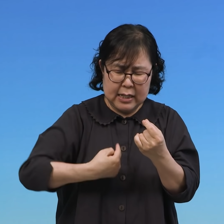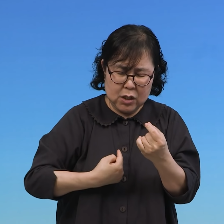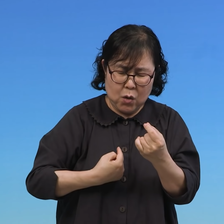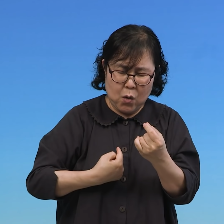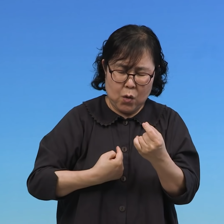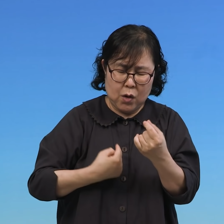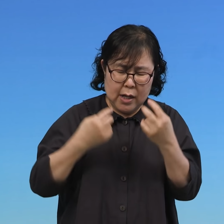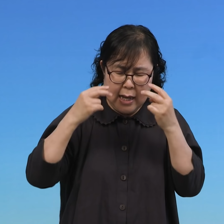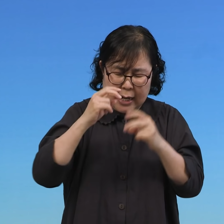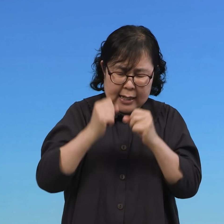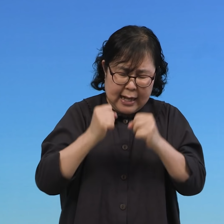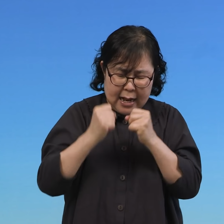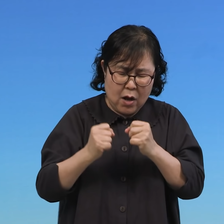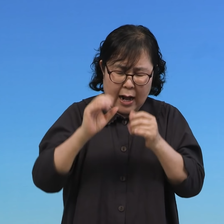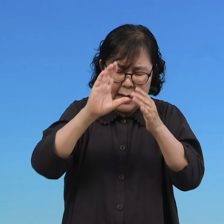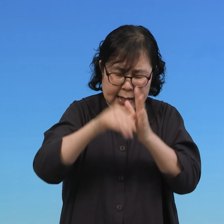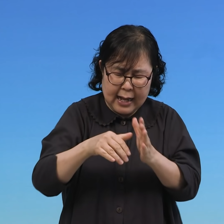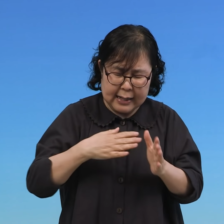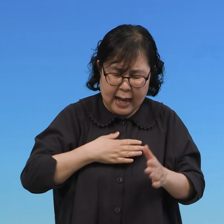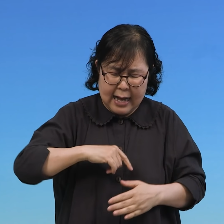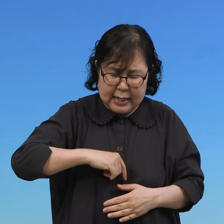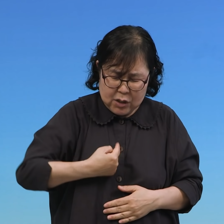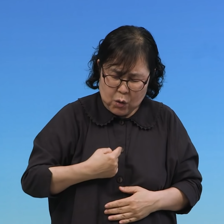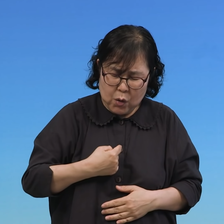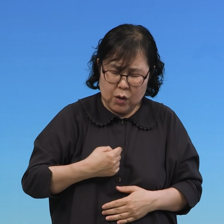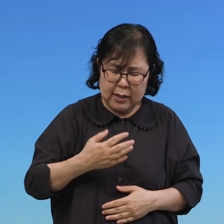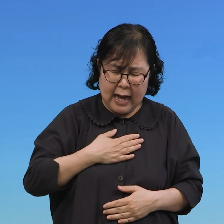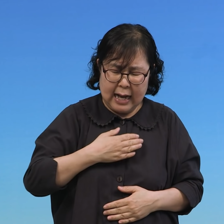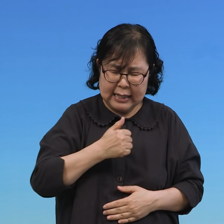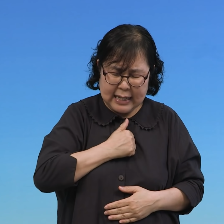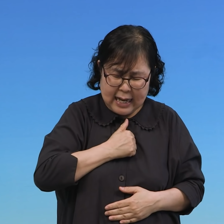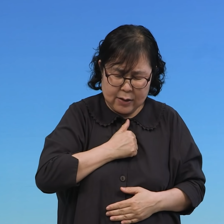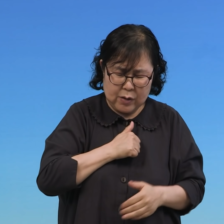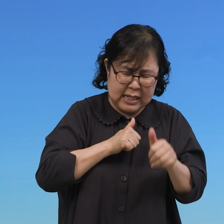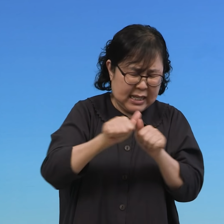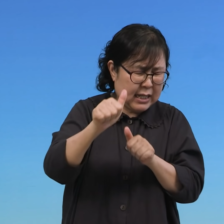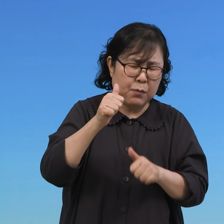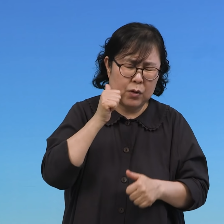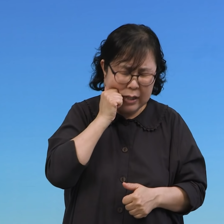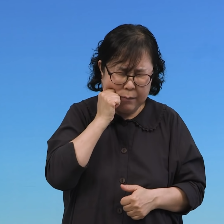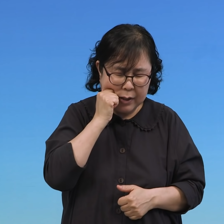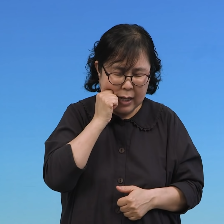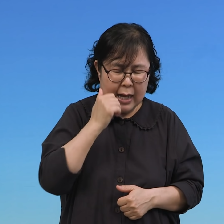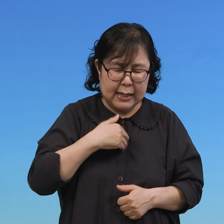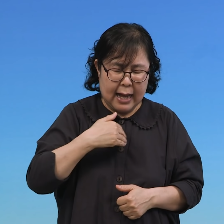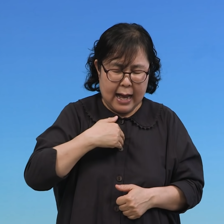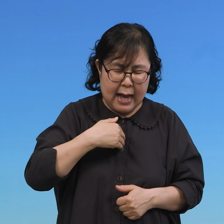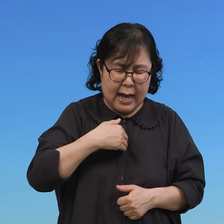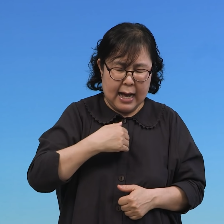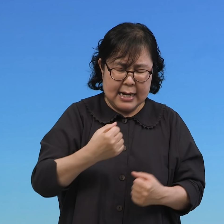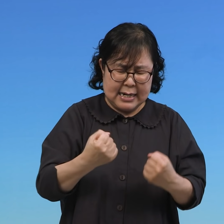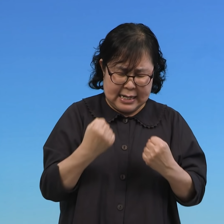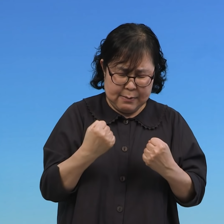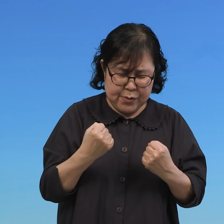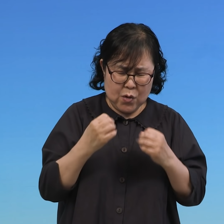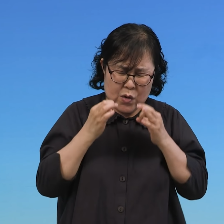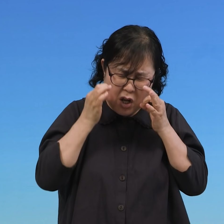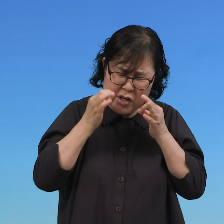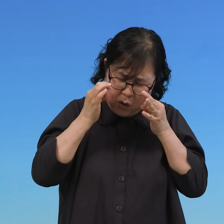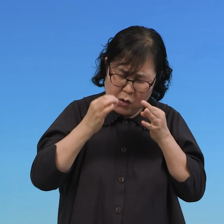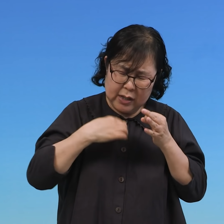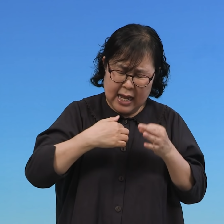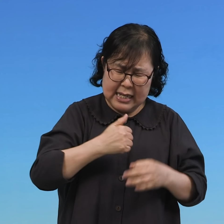하나님 내 자아를 향하여 달려가는데 내가 자아를 이길 수 없습니다. 내 힘으로 자아를 꺾을 수